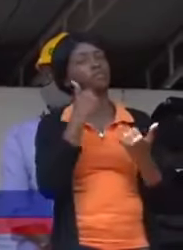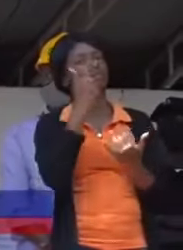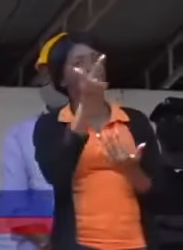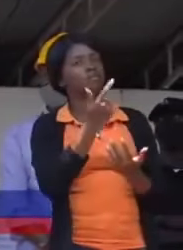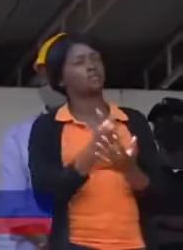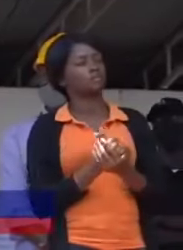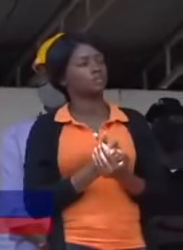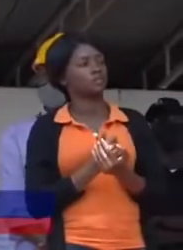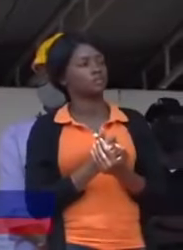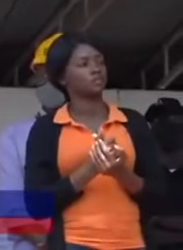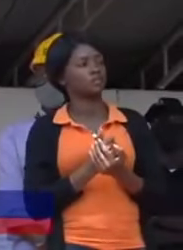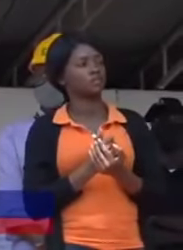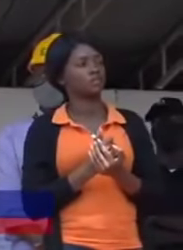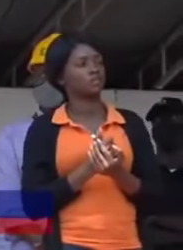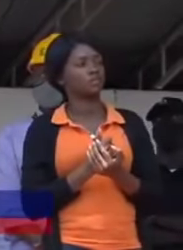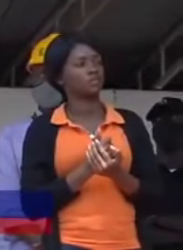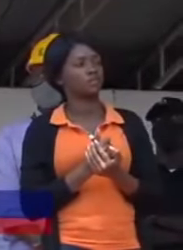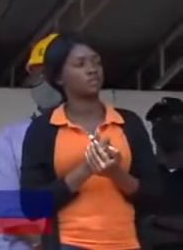m'ap di yo